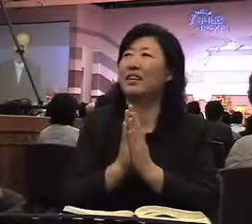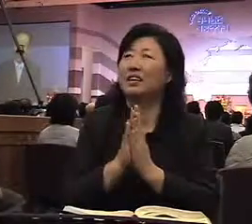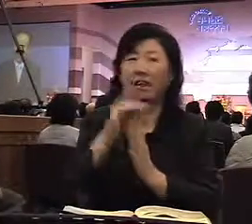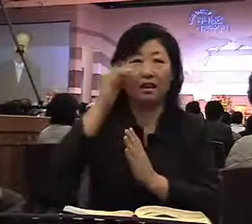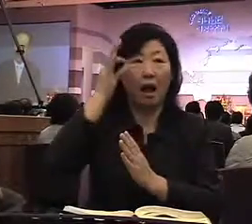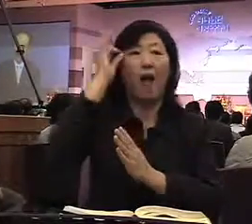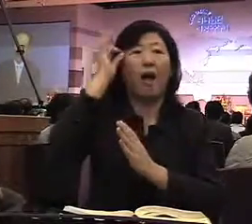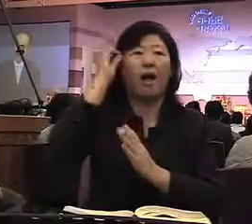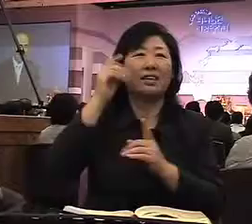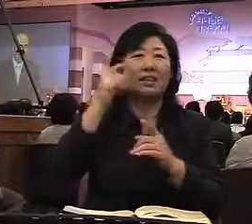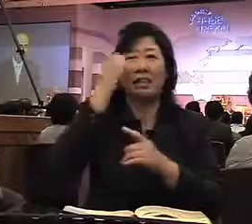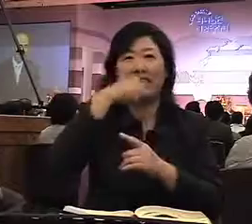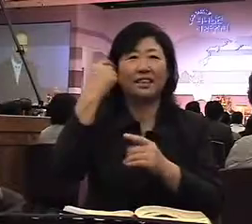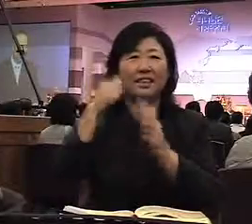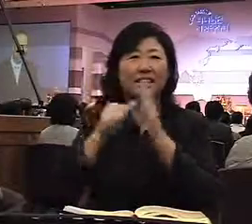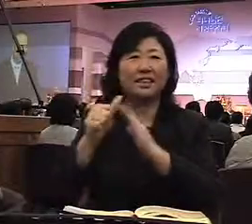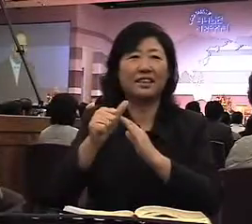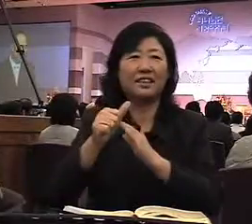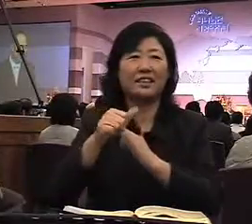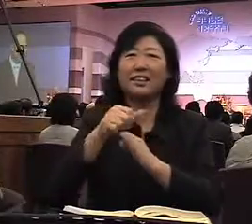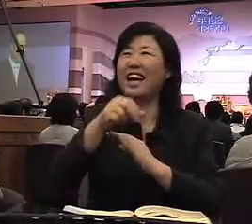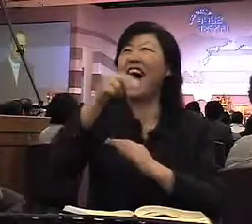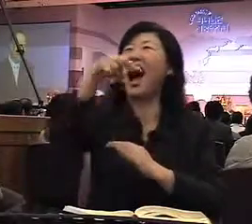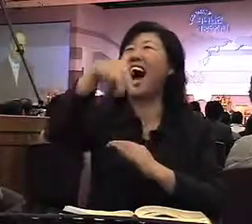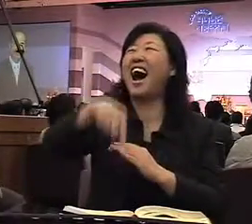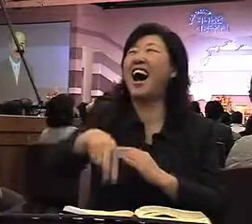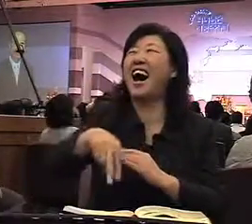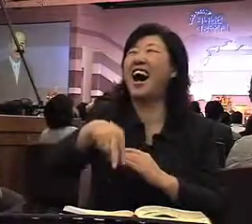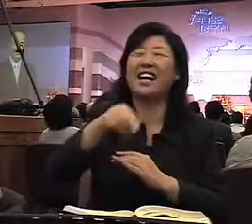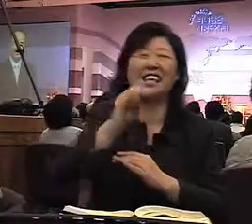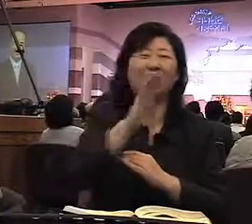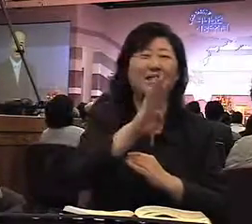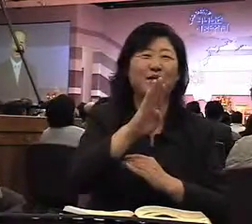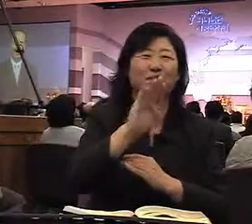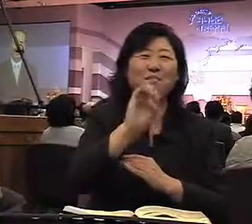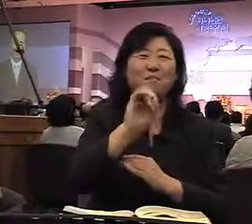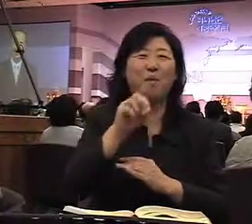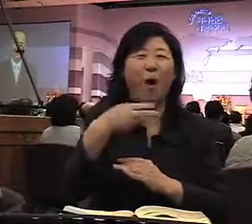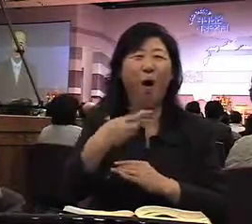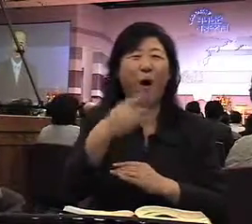떠오르는 인물이 누구냐면 슈퍼마리오가 아마 떠오르십니다.